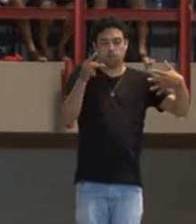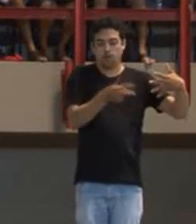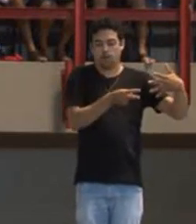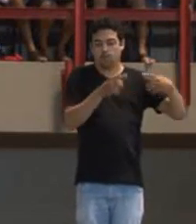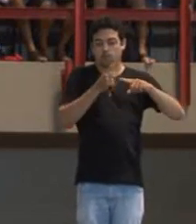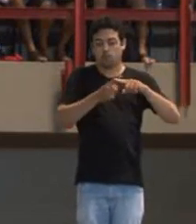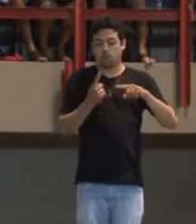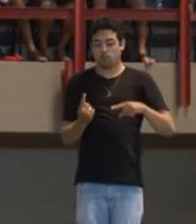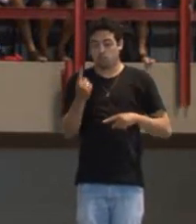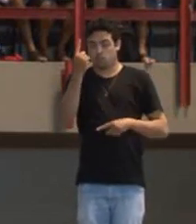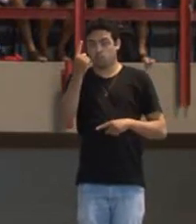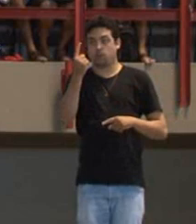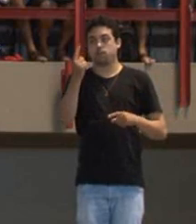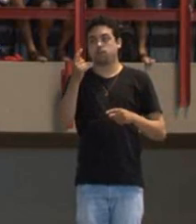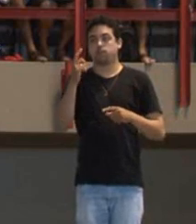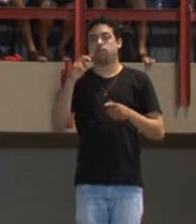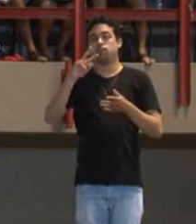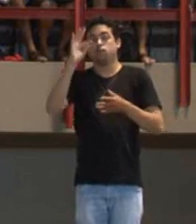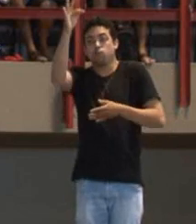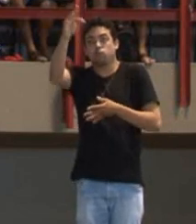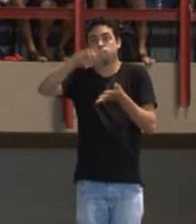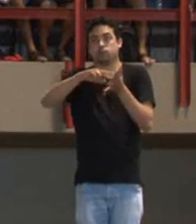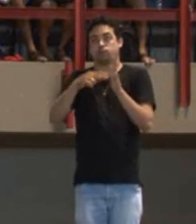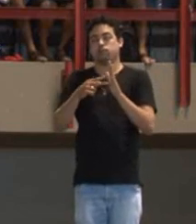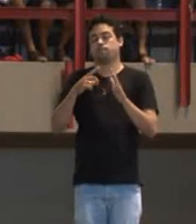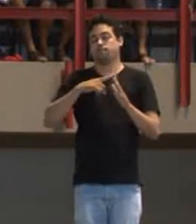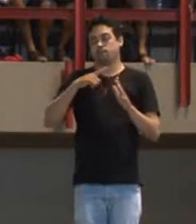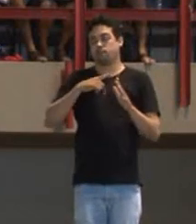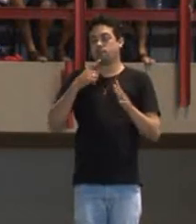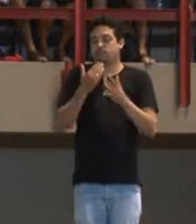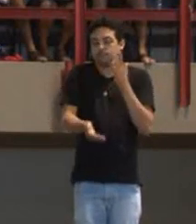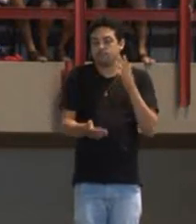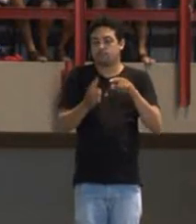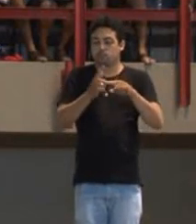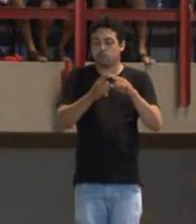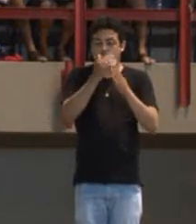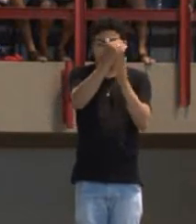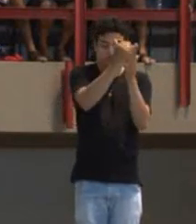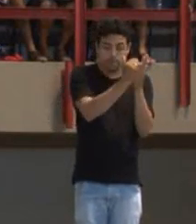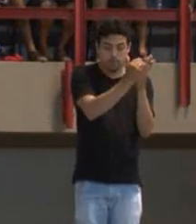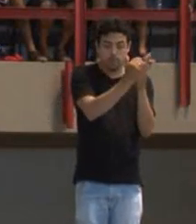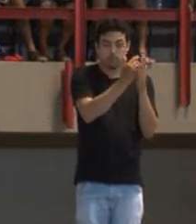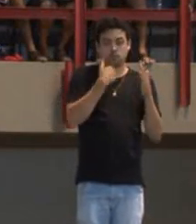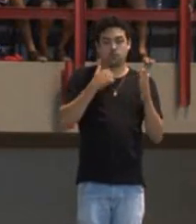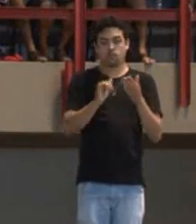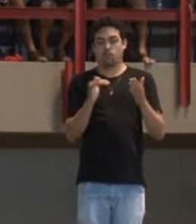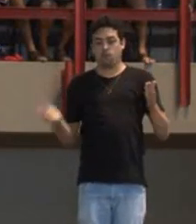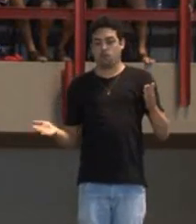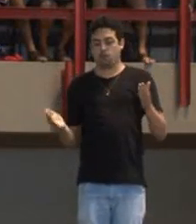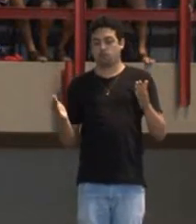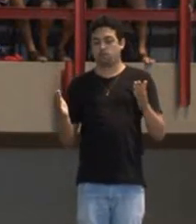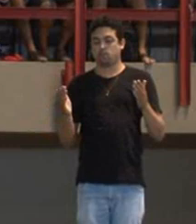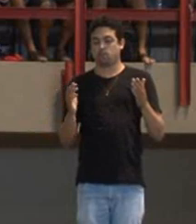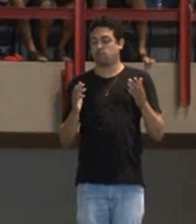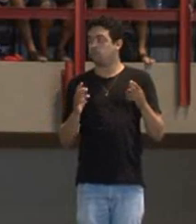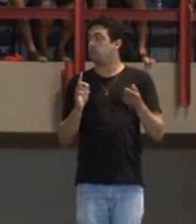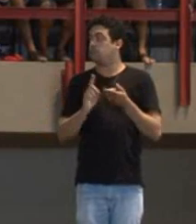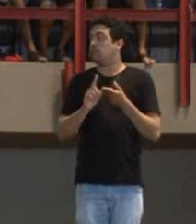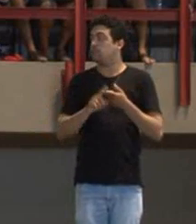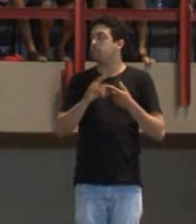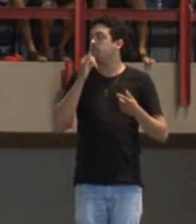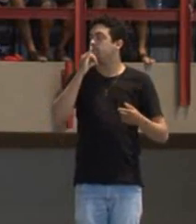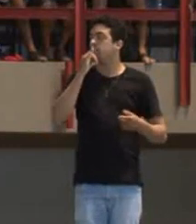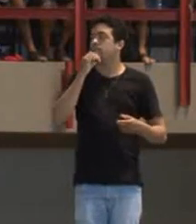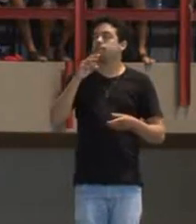gabarito. E uma questão faz toda a diferença. Uma questão para menos me deixa de fora. Um dia desse eu estava falando